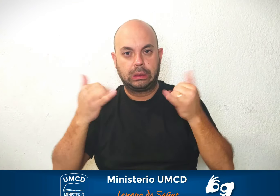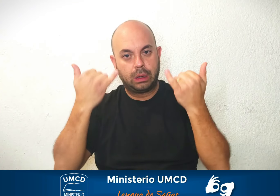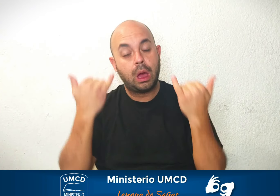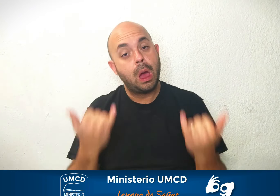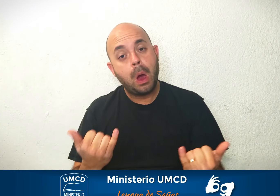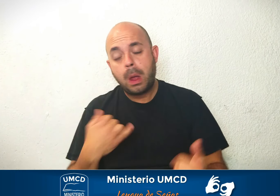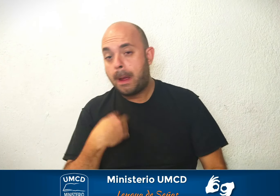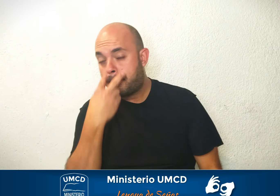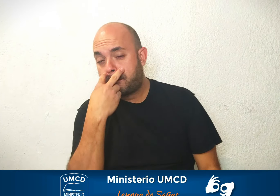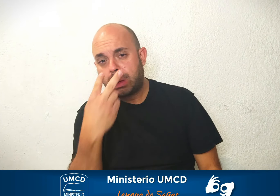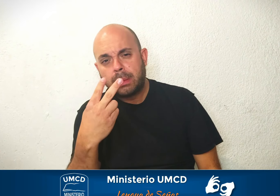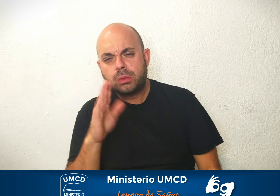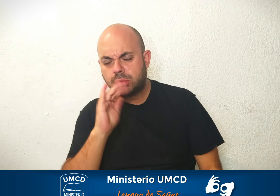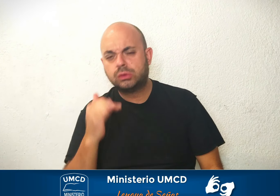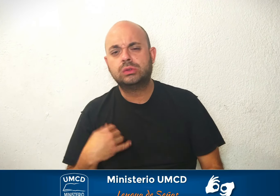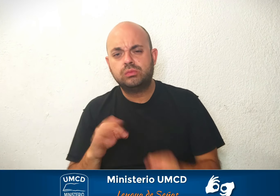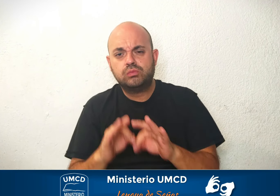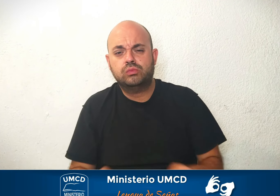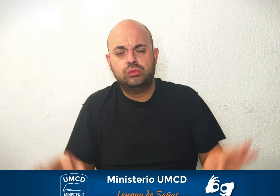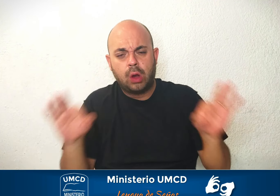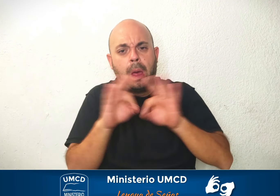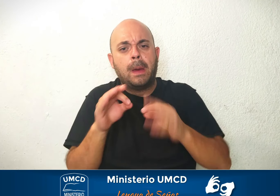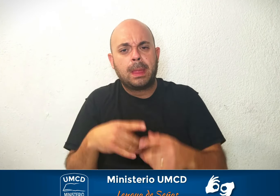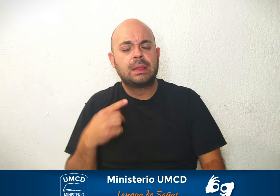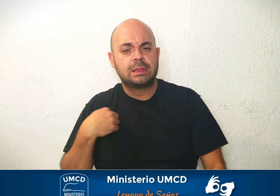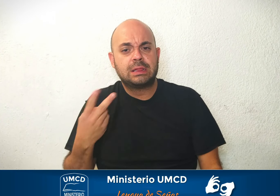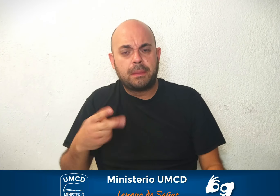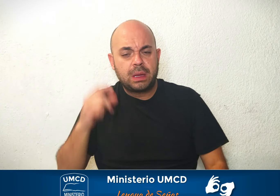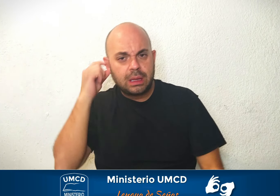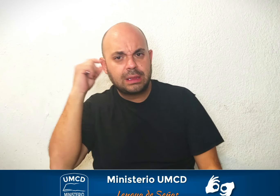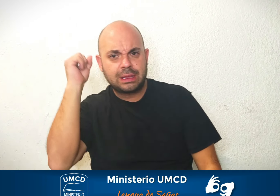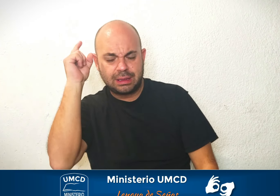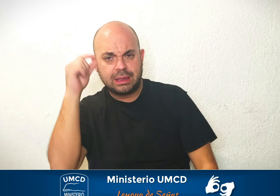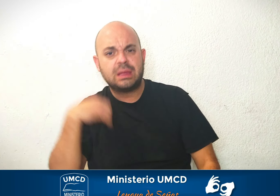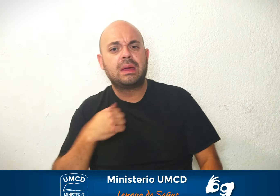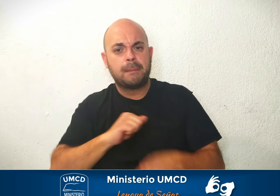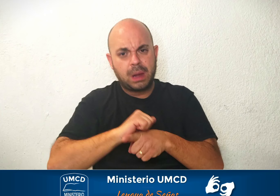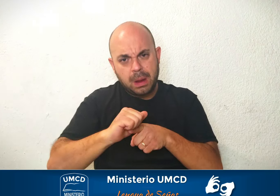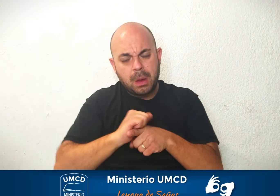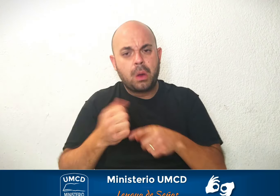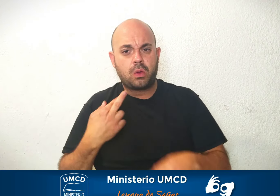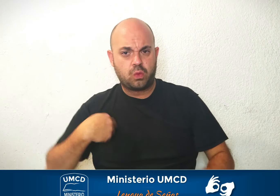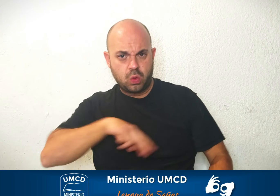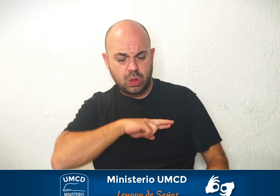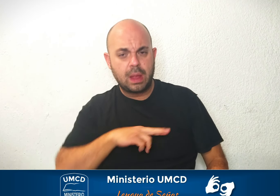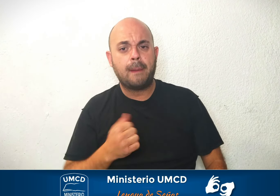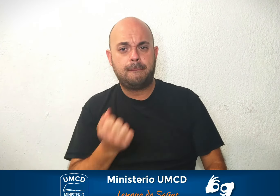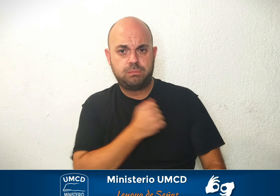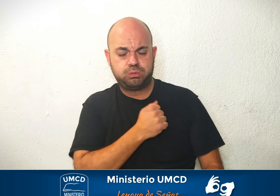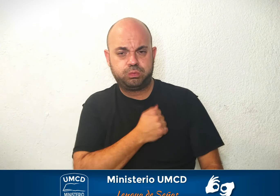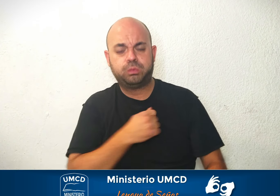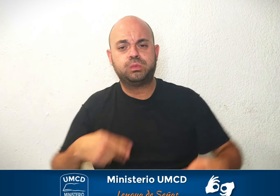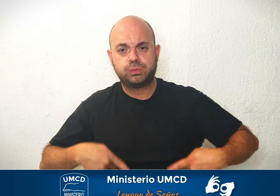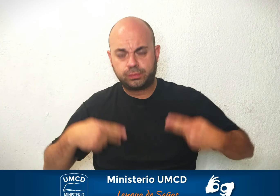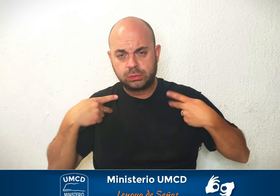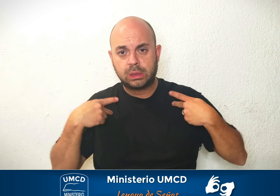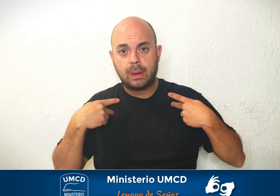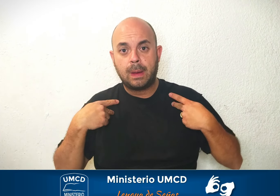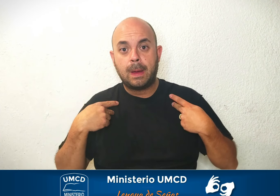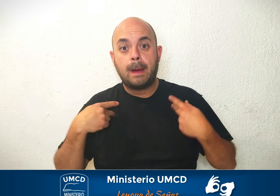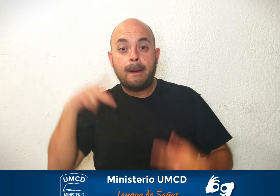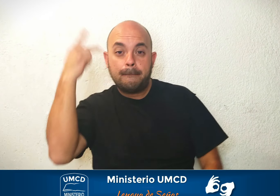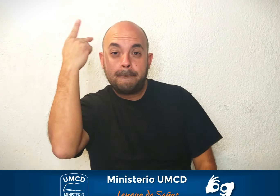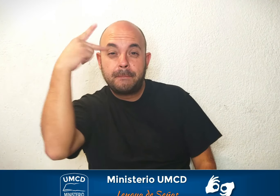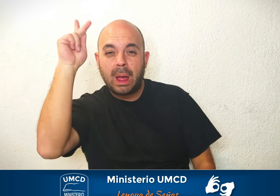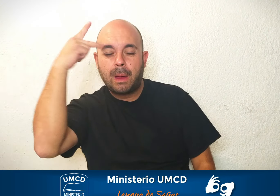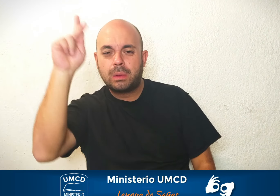Y ahí es donde nosotros vemos un principio que de alguna manera se aplica en nuestras vidas. Pablo utiliza